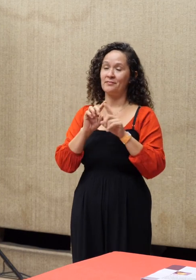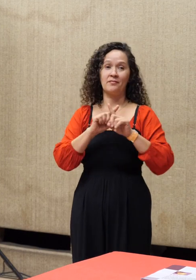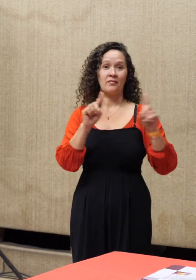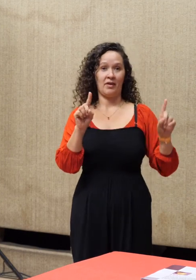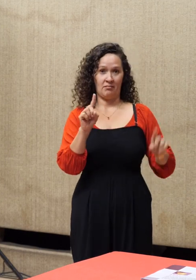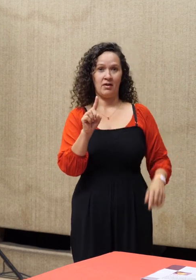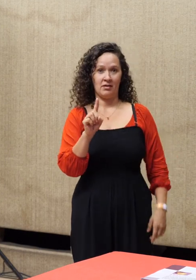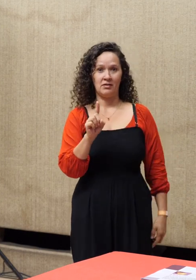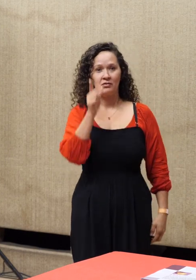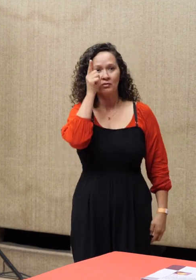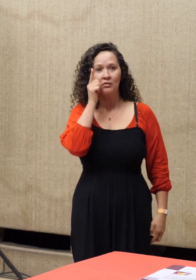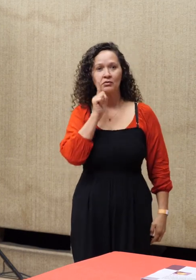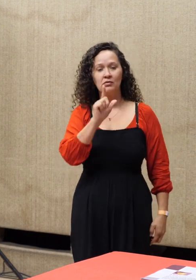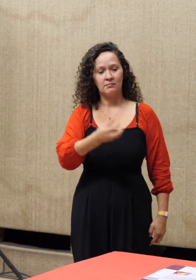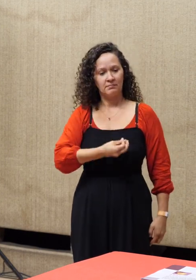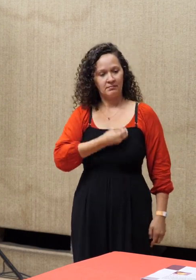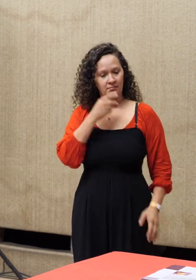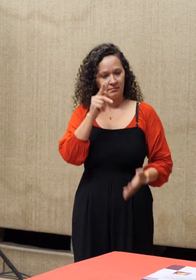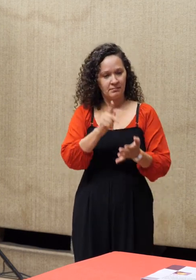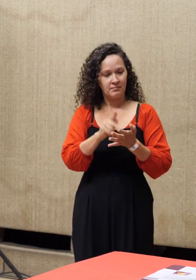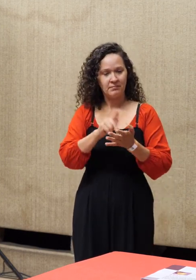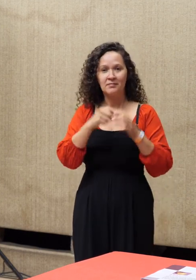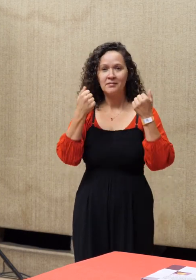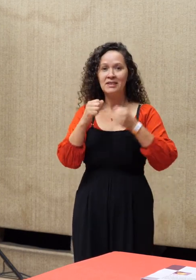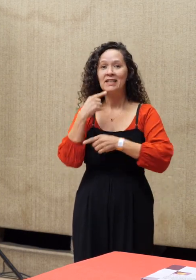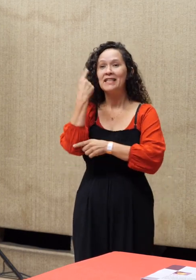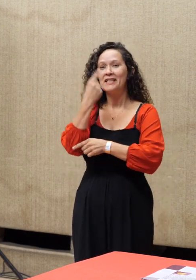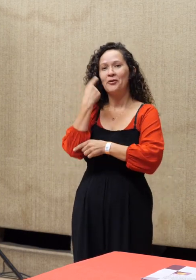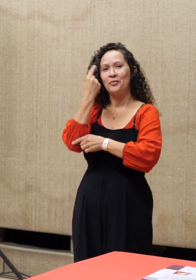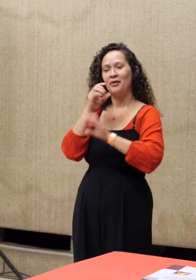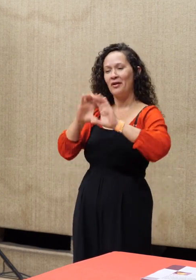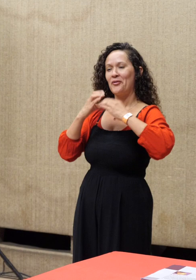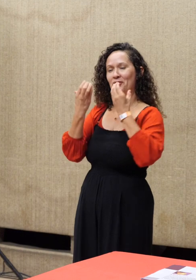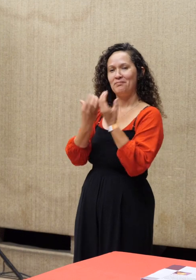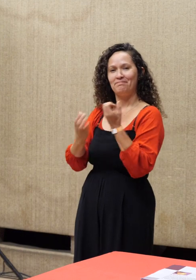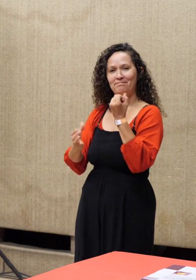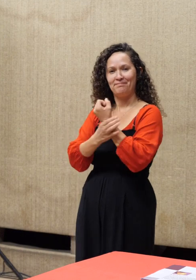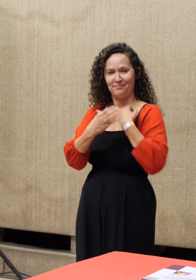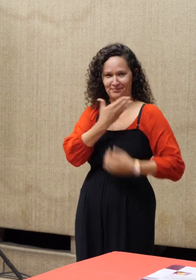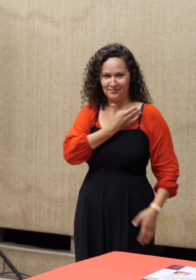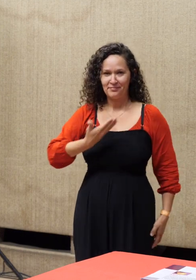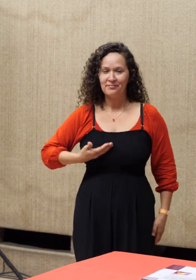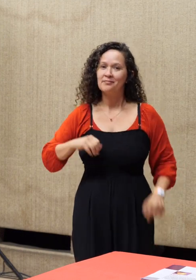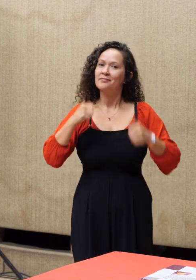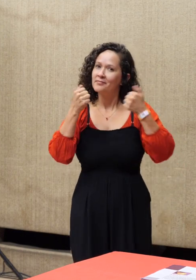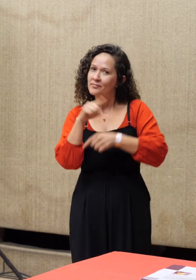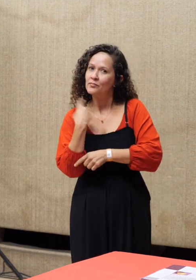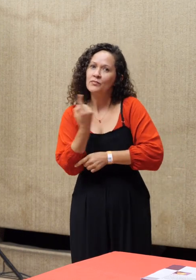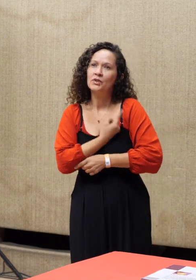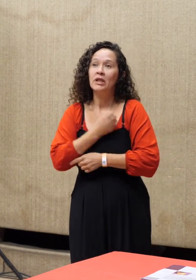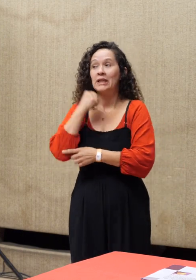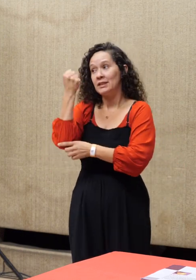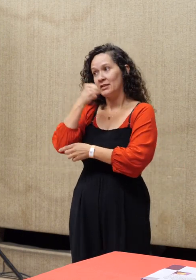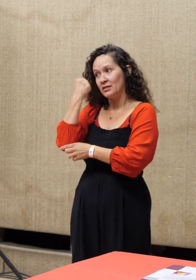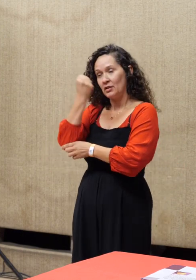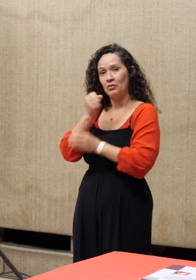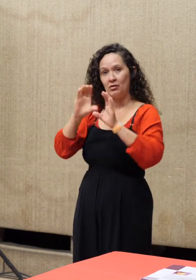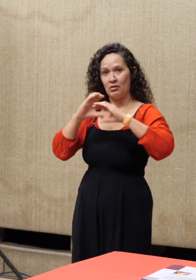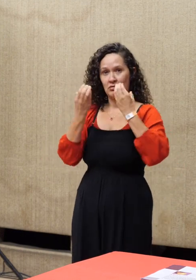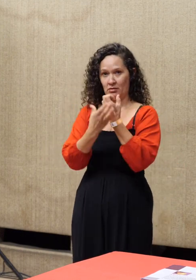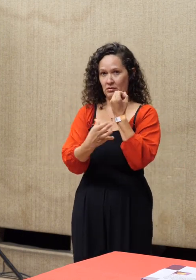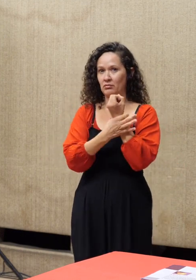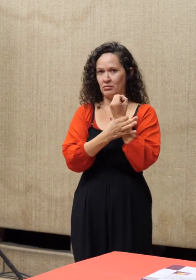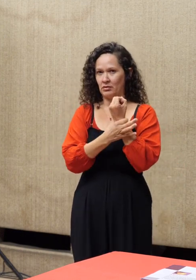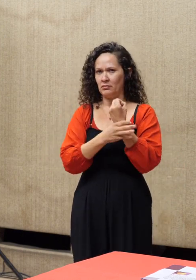Mas, para que eles sejam realidades, a gente precisa ter deputado na Comissão de Segurança Pública. A gente precisa ter senador na Comissão de